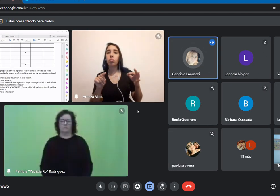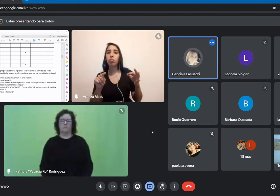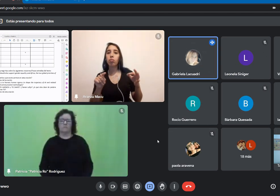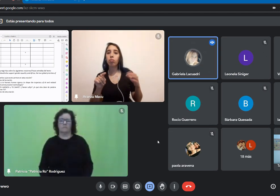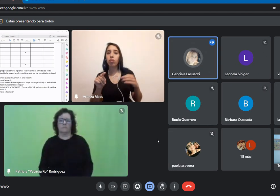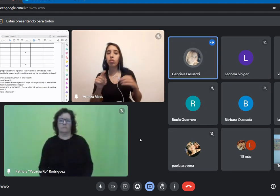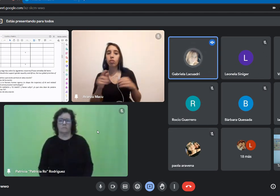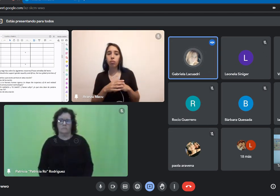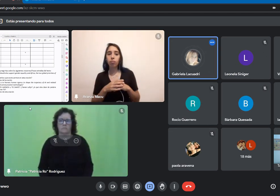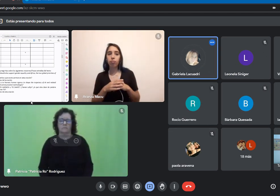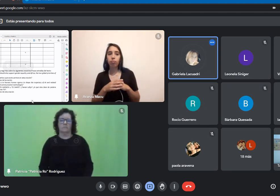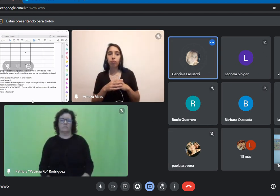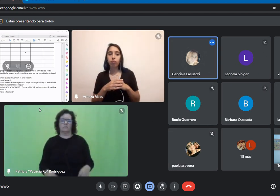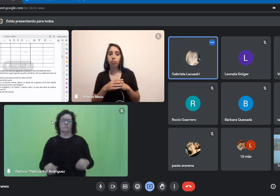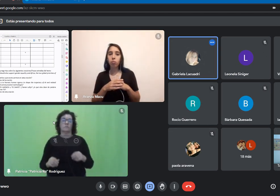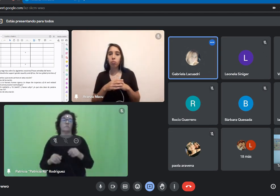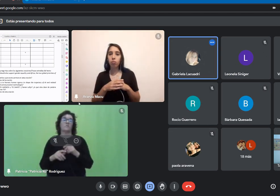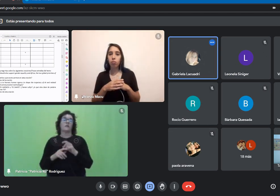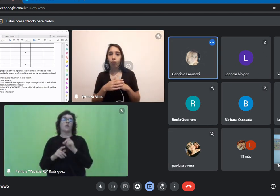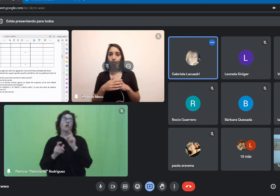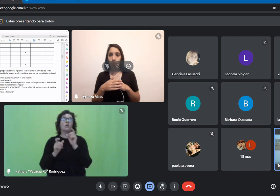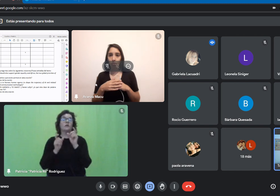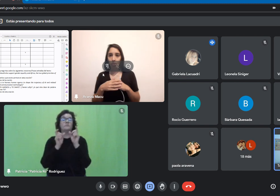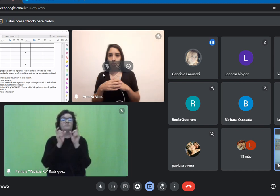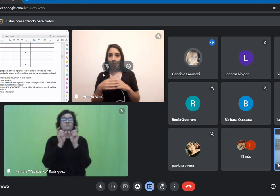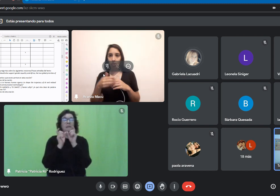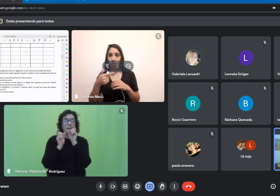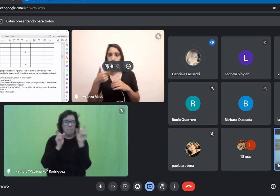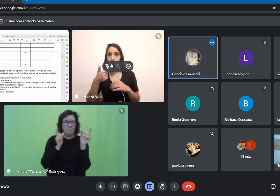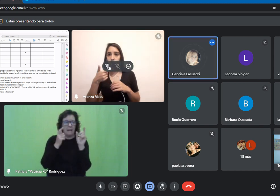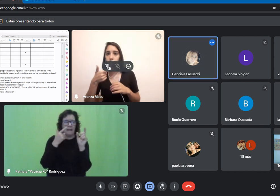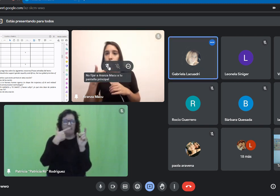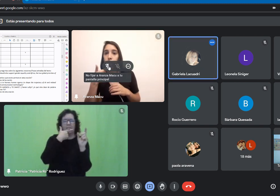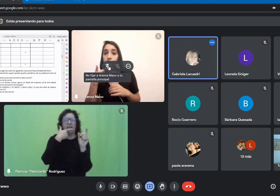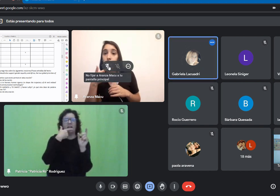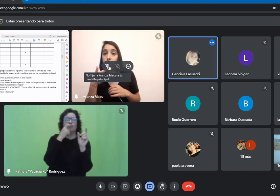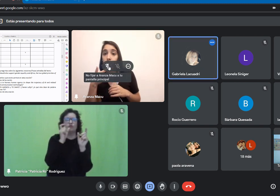Stirring, sí, la S. Bueno, bien.